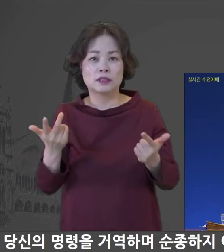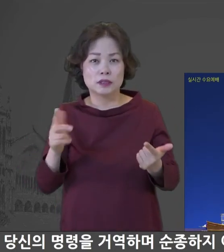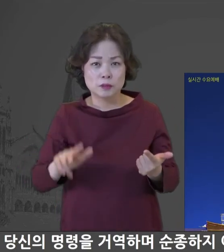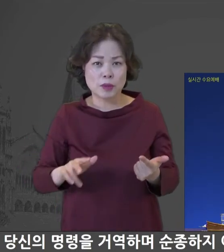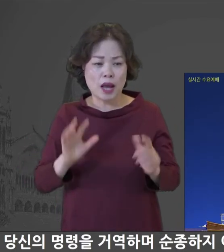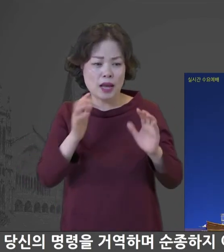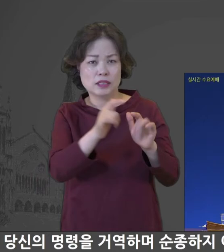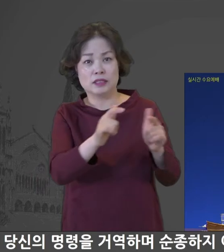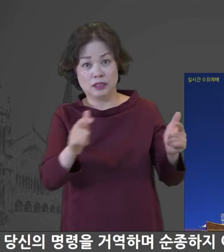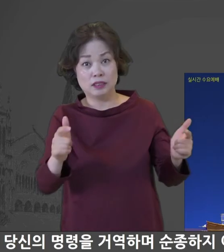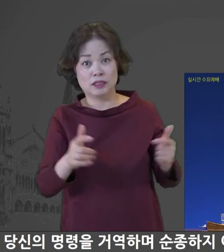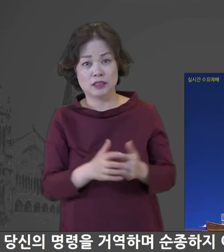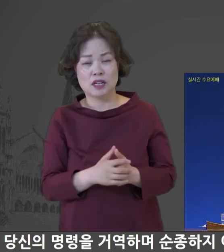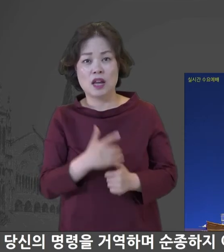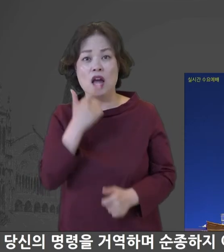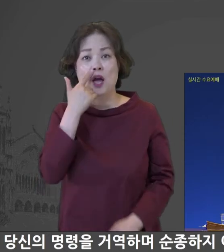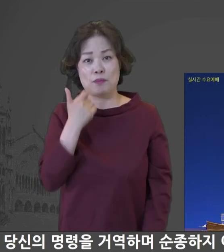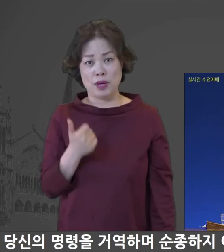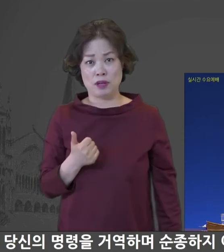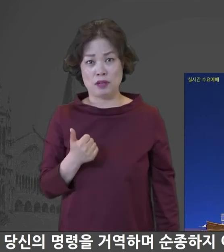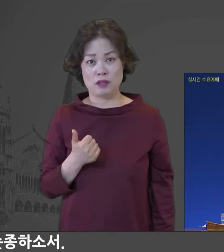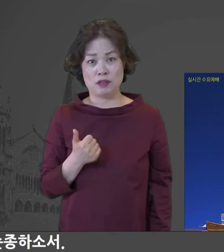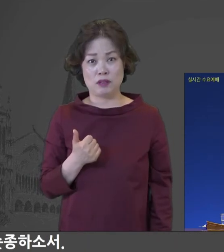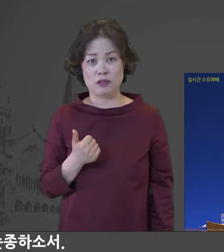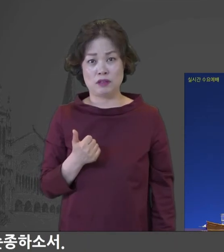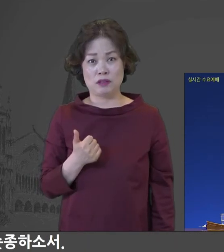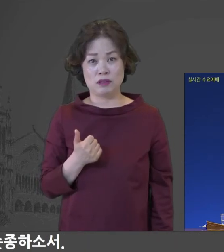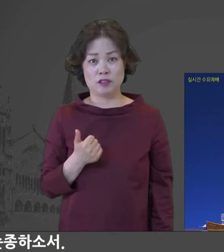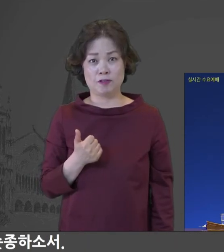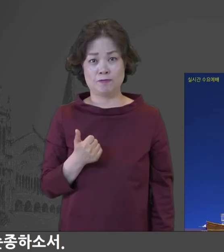저희 아이들이 아빠,